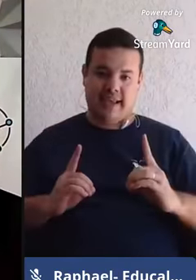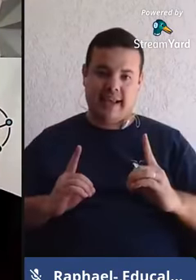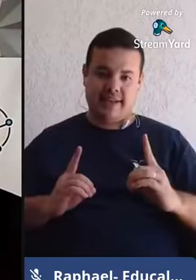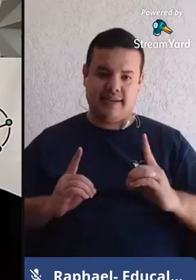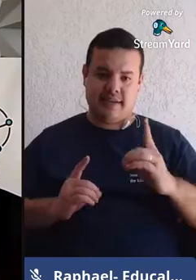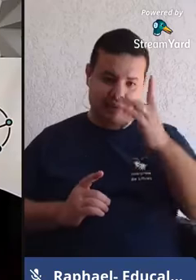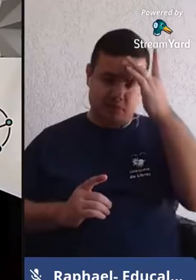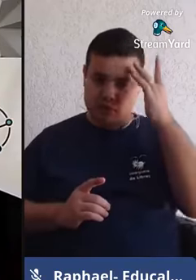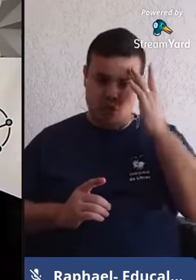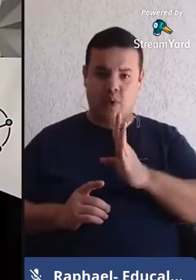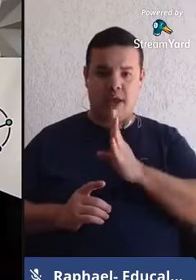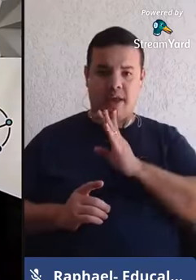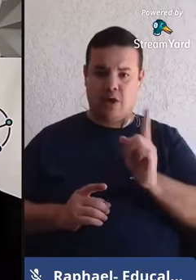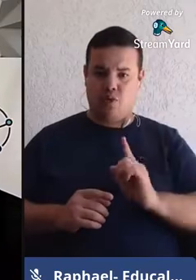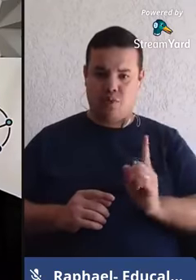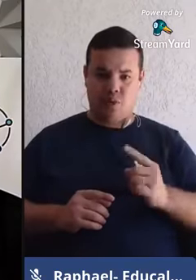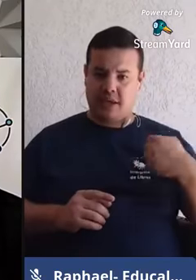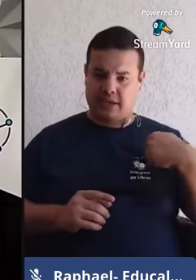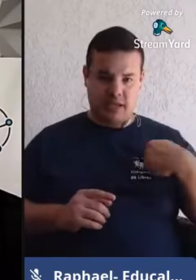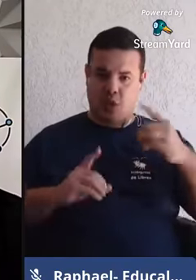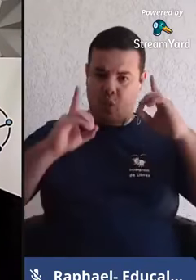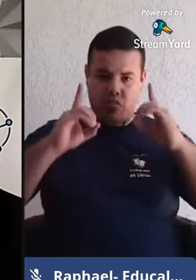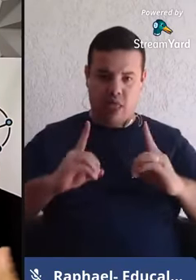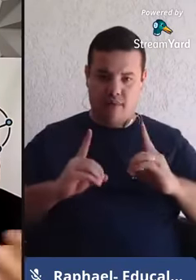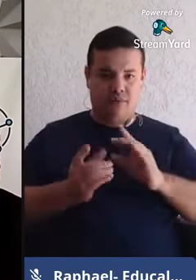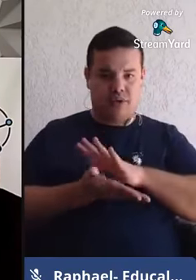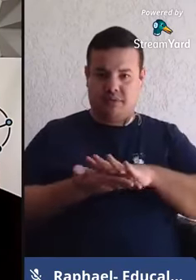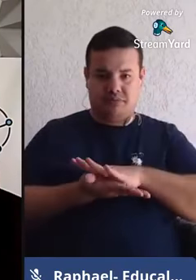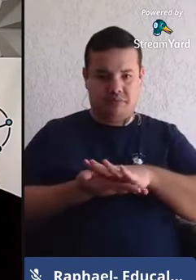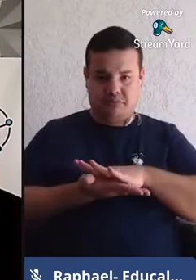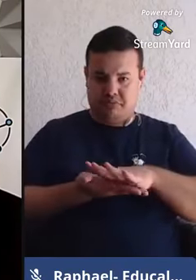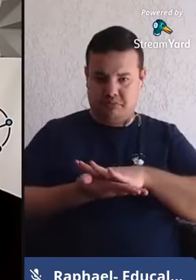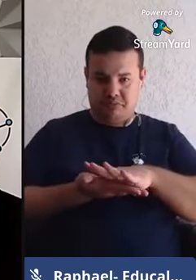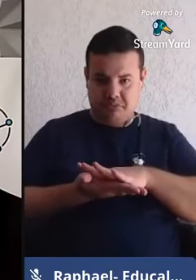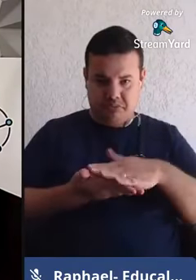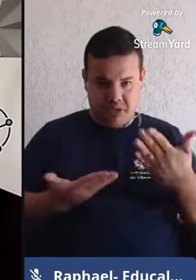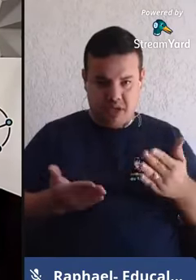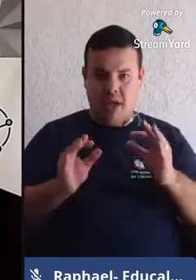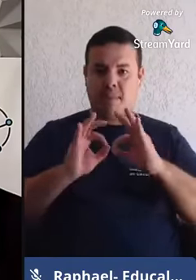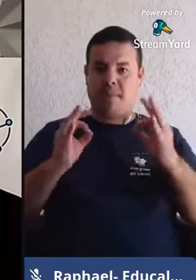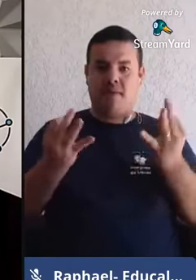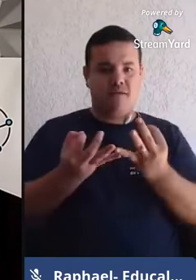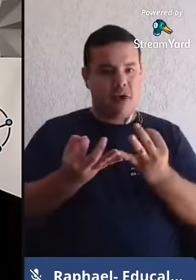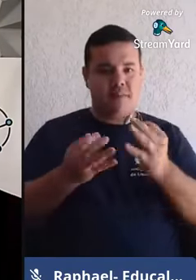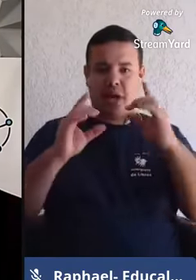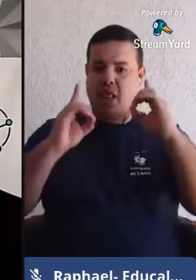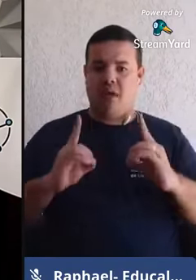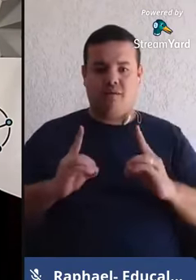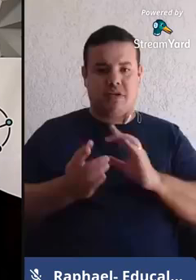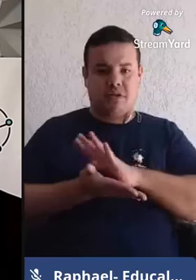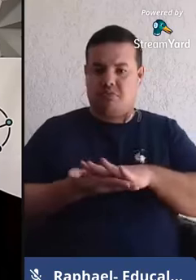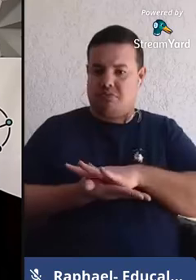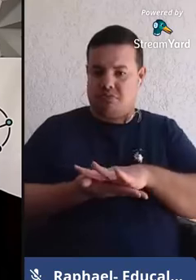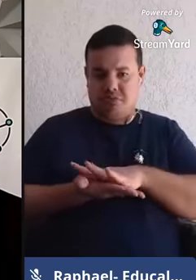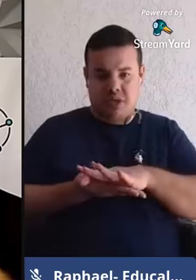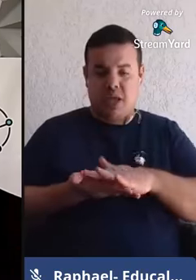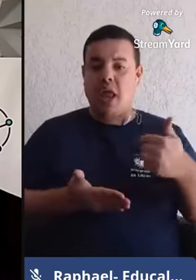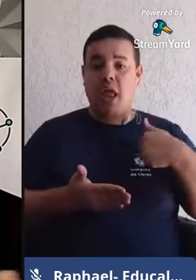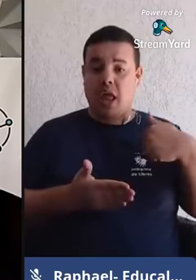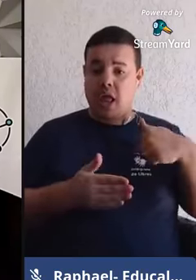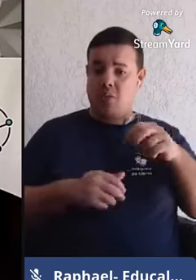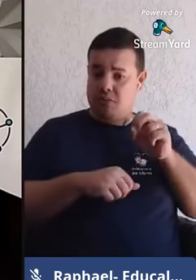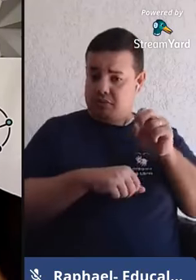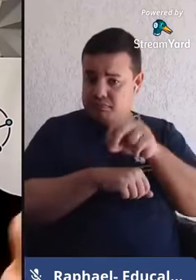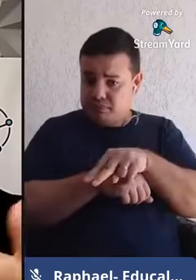eu não tenho nenhuma deficiência. Minha família não tinha ninguém com deficiência. Eu acabei entrando nesse